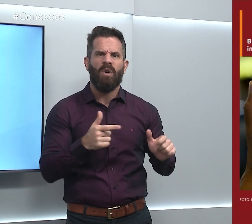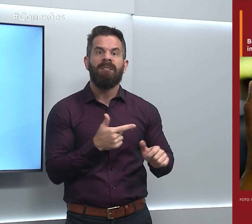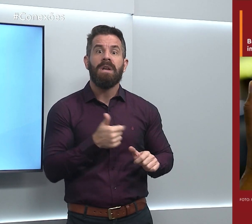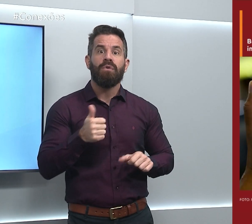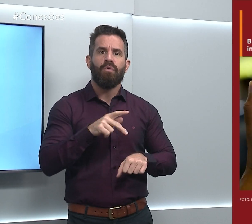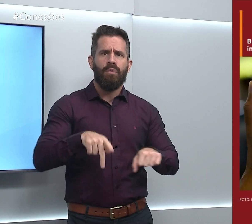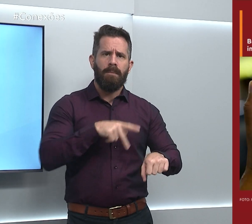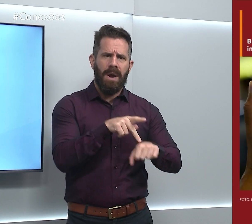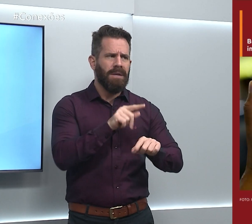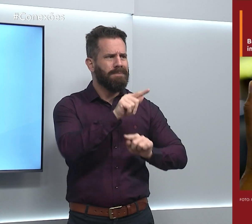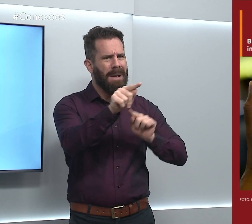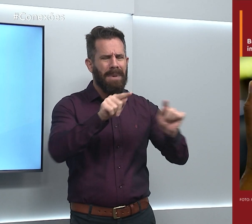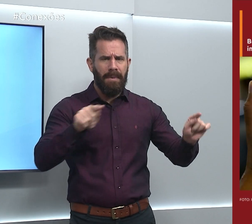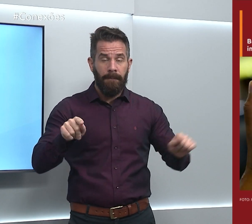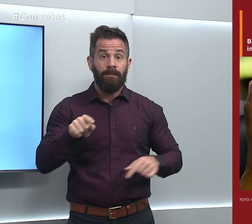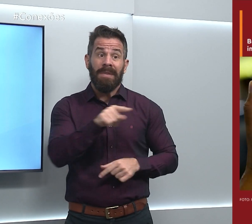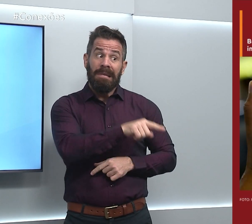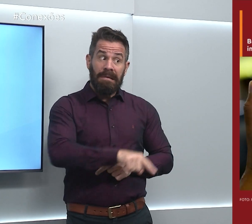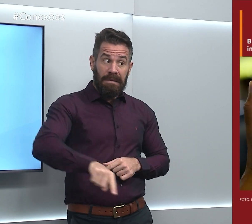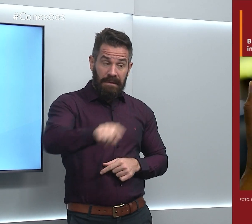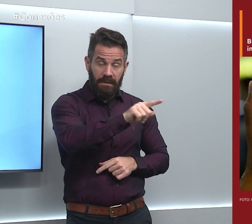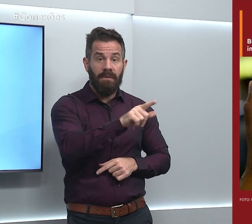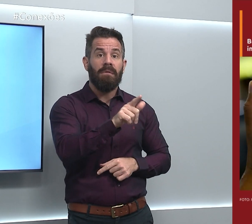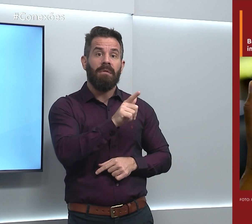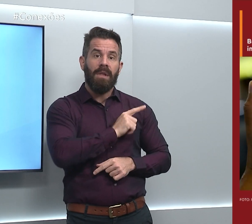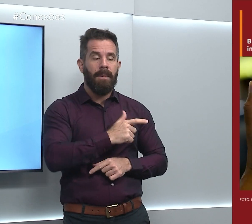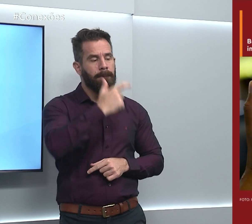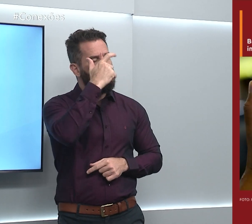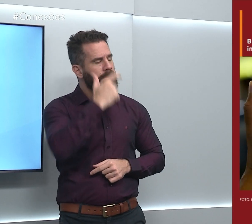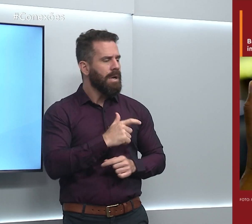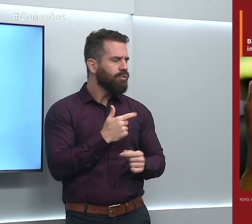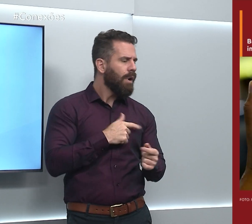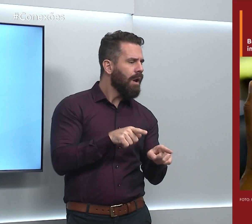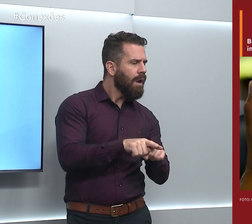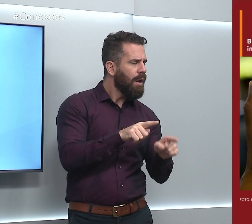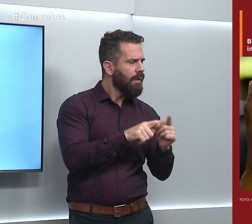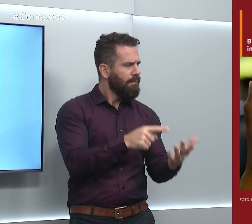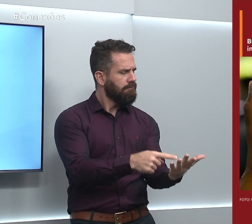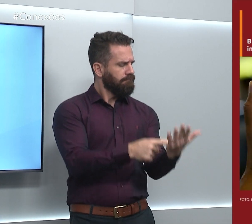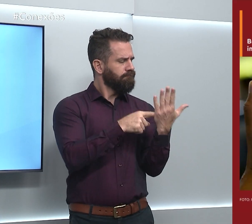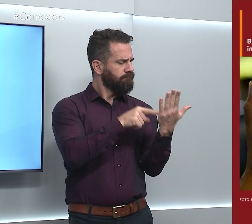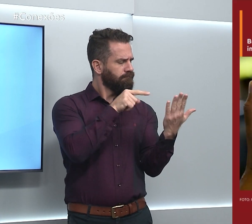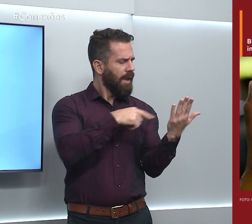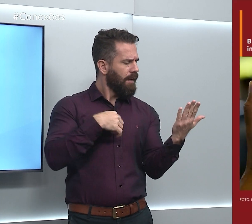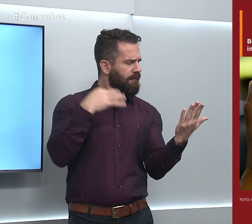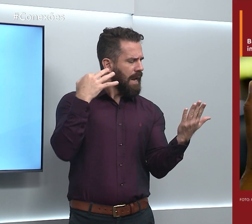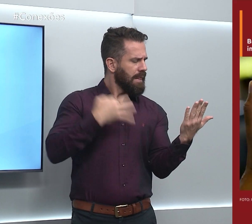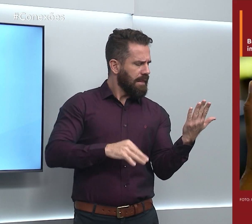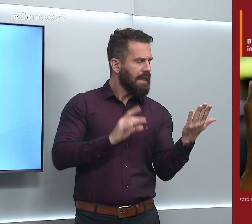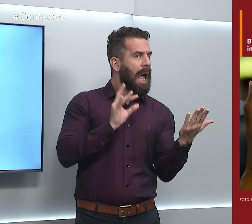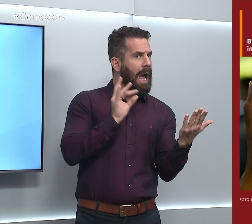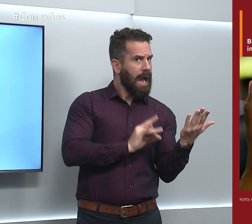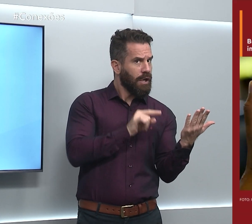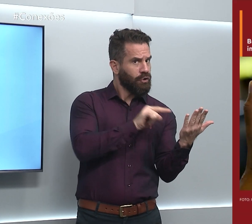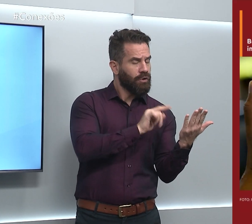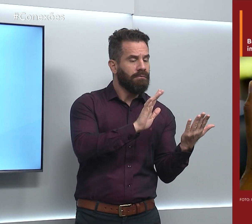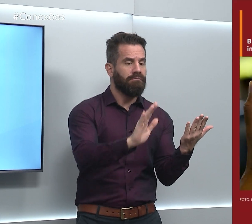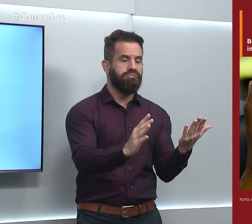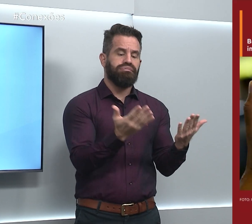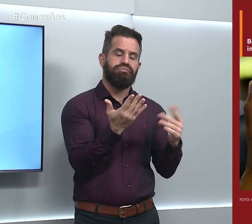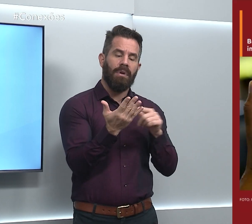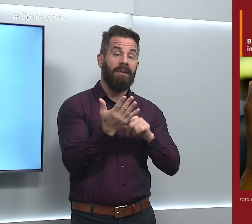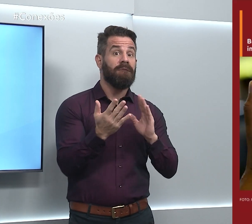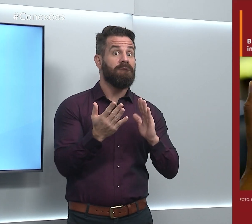participantes interagiram com conteúdos verdadeiros e falsos, em uma interface, em um local semelhante a uma rede